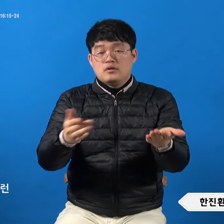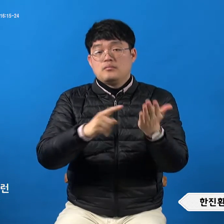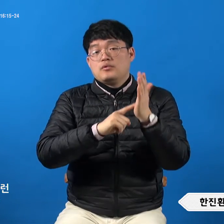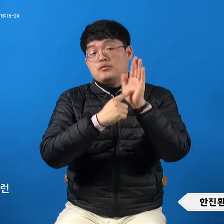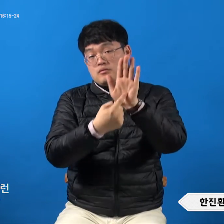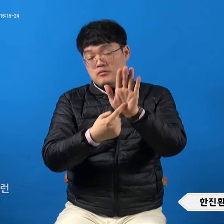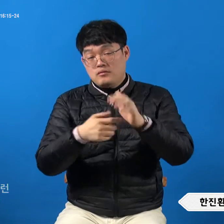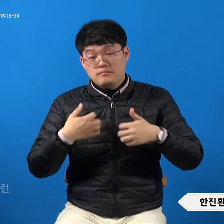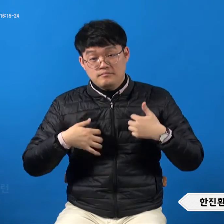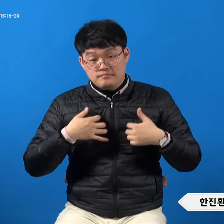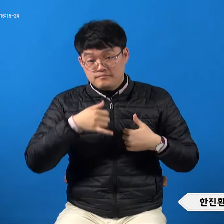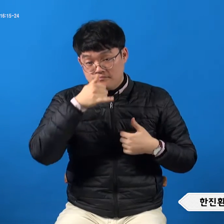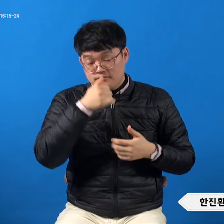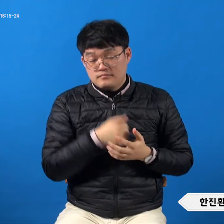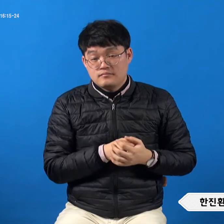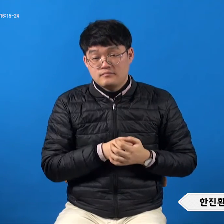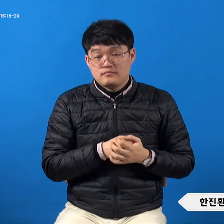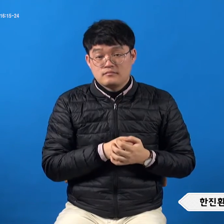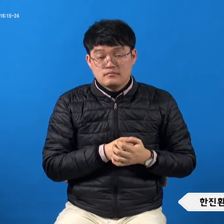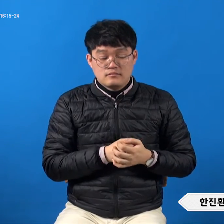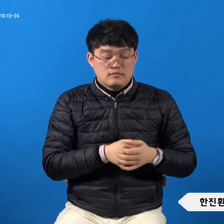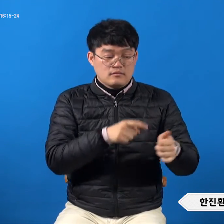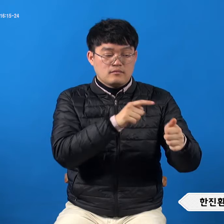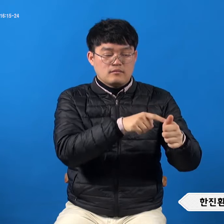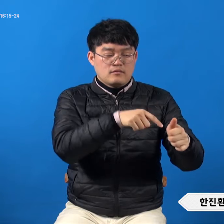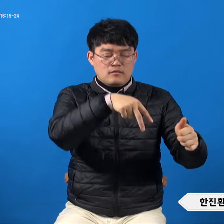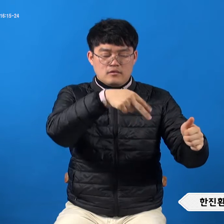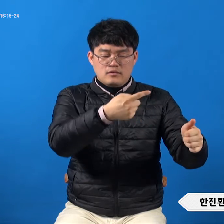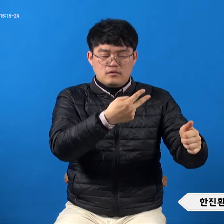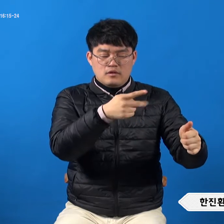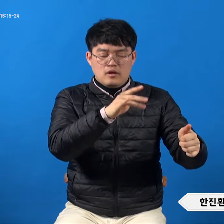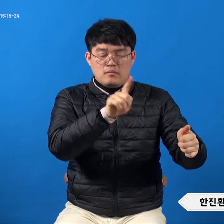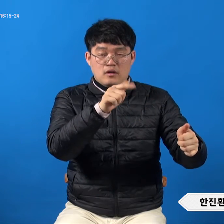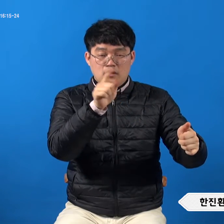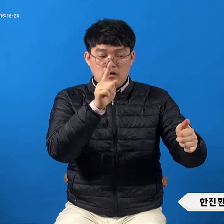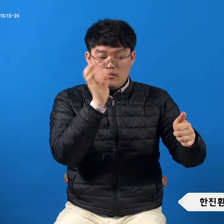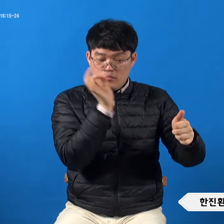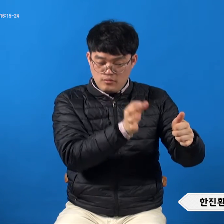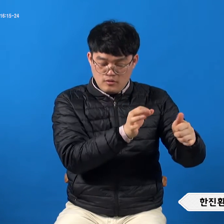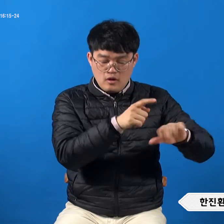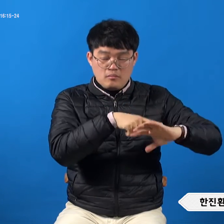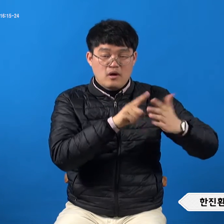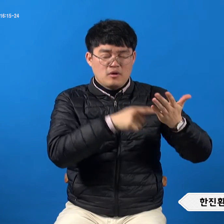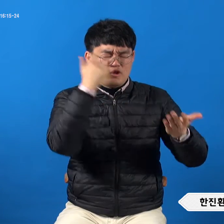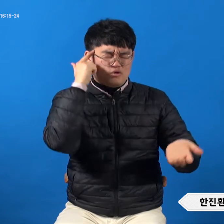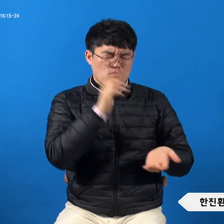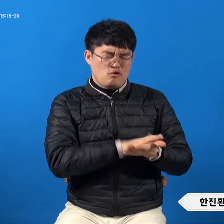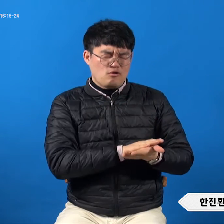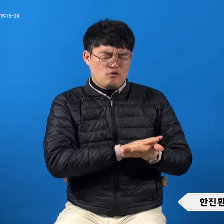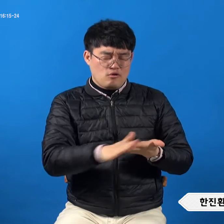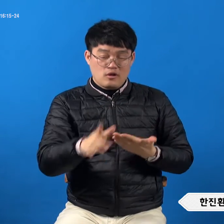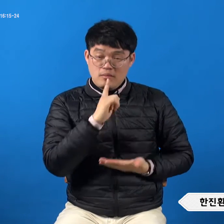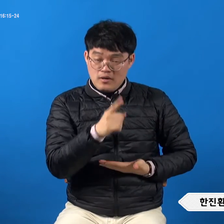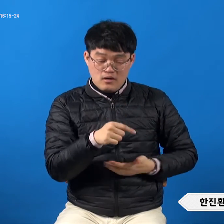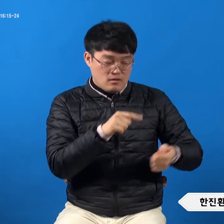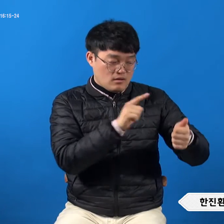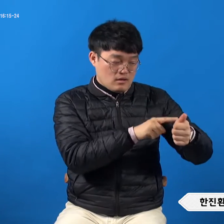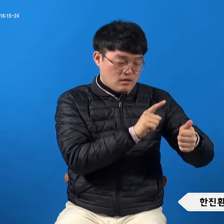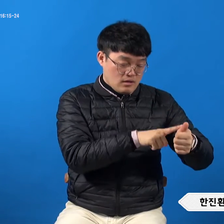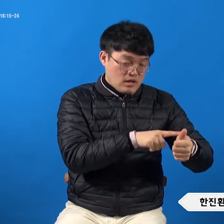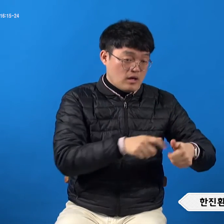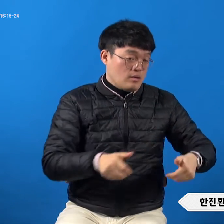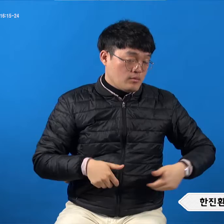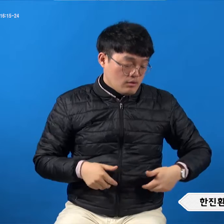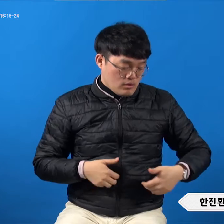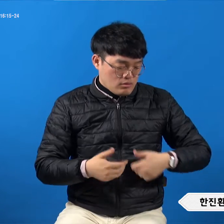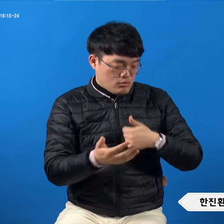표현이 재밌지 않습니까? 이 스테바나만 보면 마음이 시원해집니다. 워낙 친구들 필요를